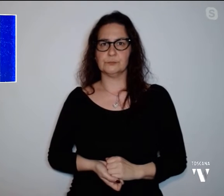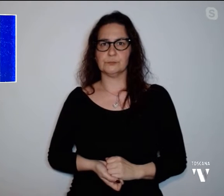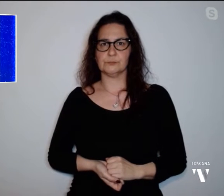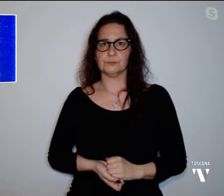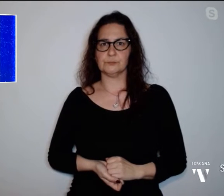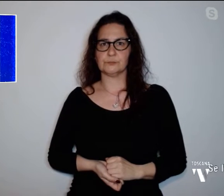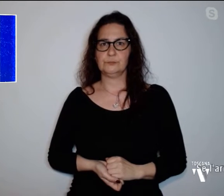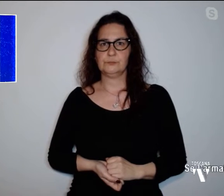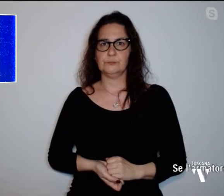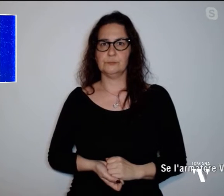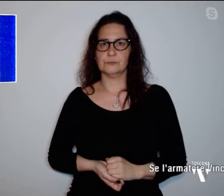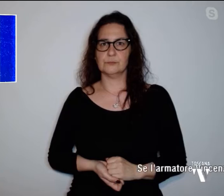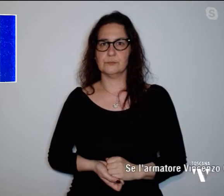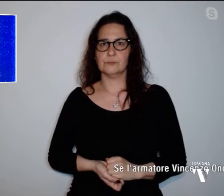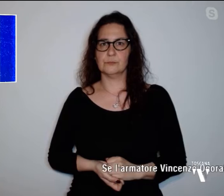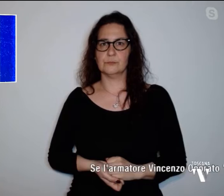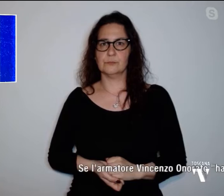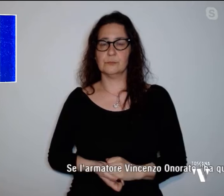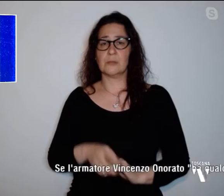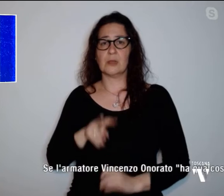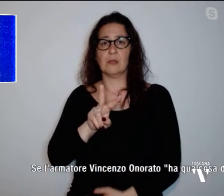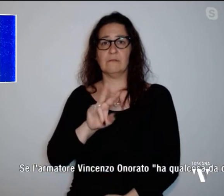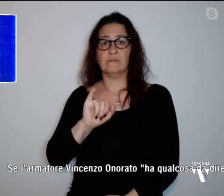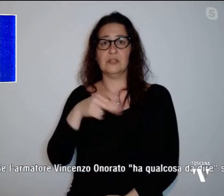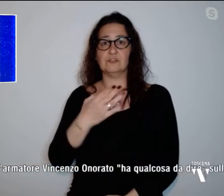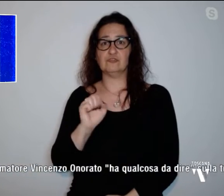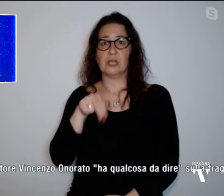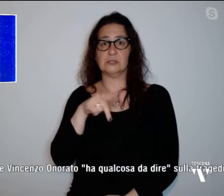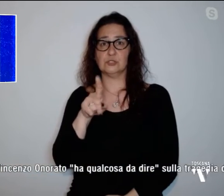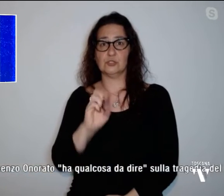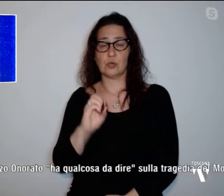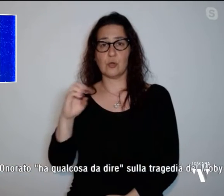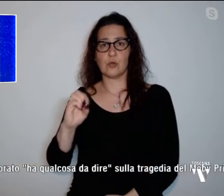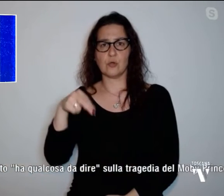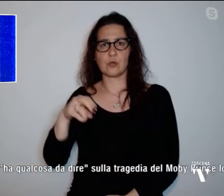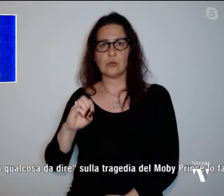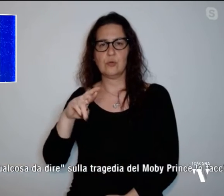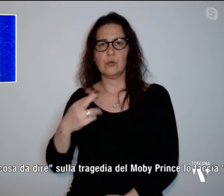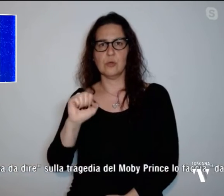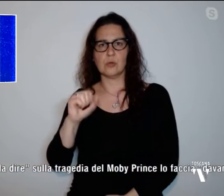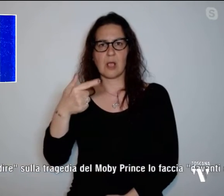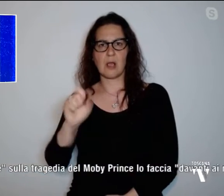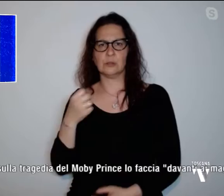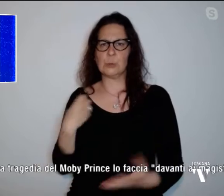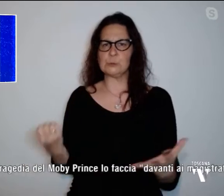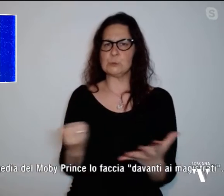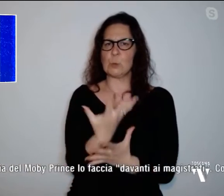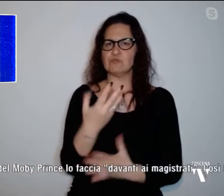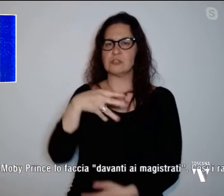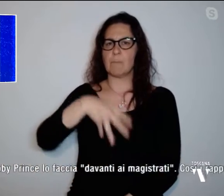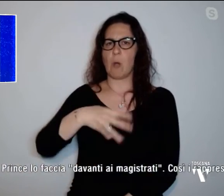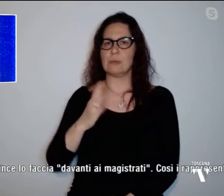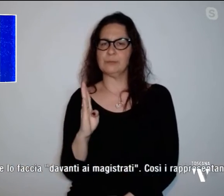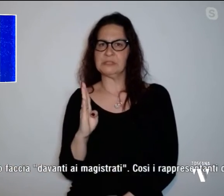Se l'armatore Vincenzo Onorato ha qualcosa da dire sulla tragedia Moby Prince, lo